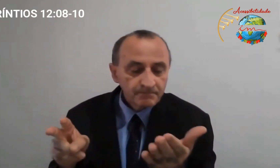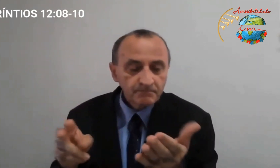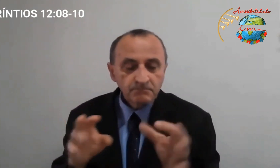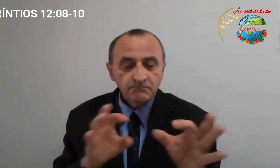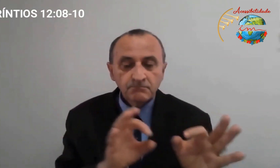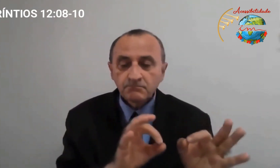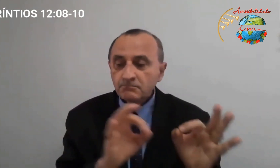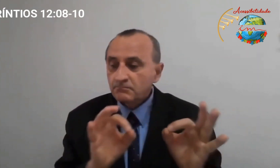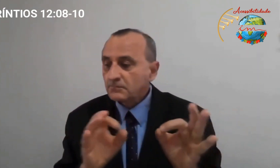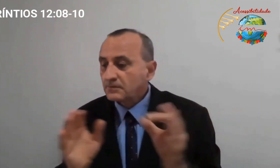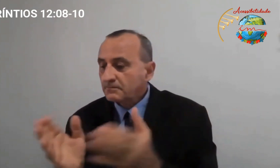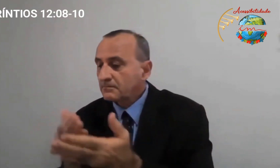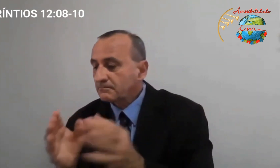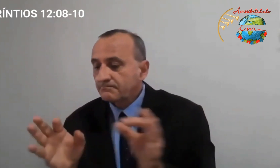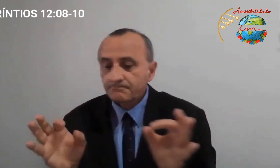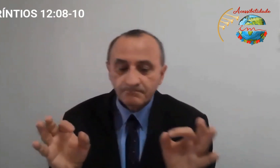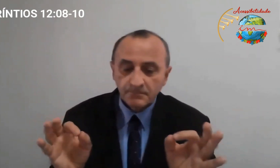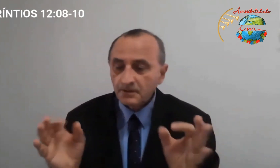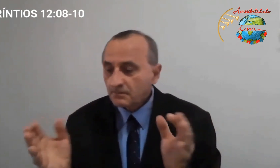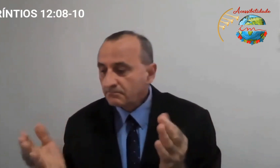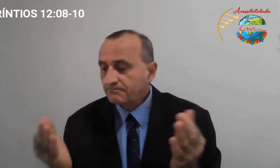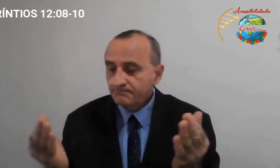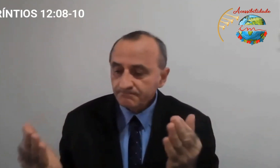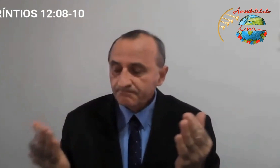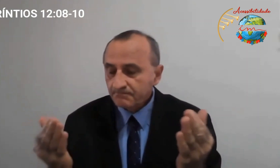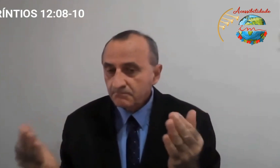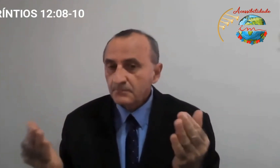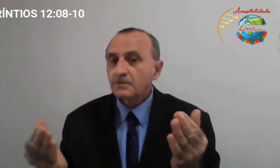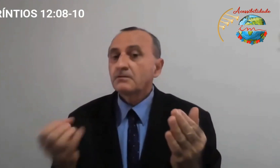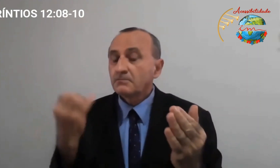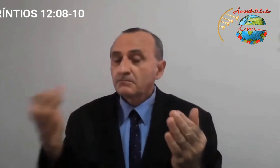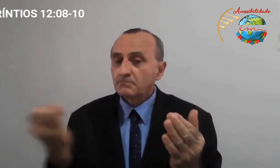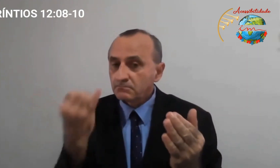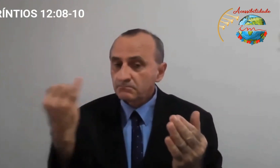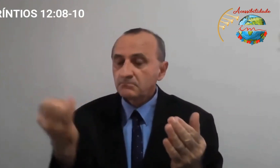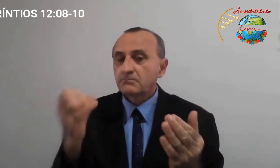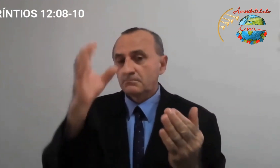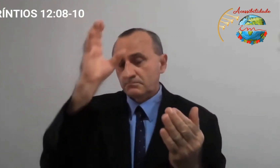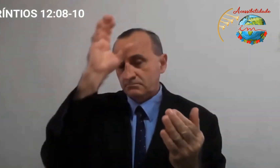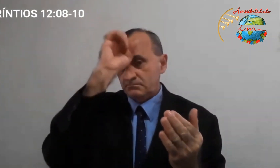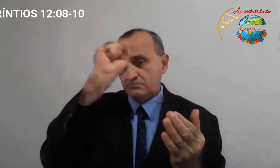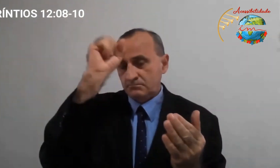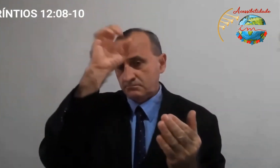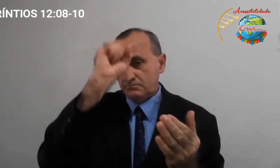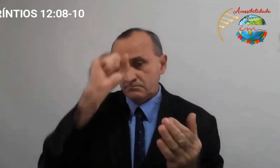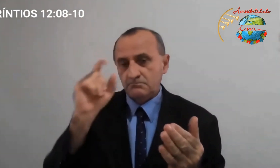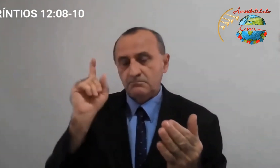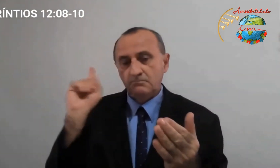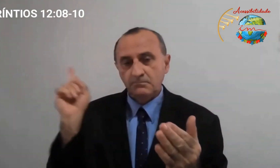com o vídeo, a Bíblia, o vídeo. Isso é importante para a nossa aprendizagem.